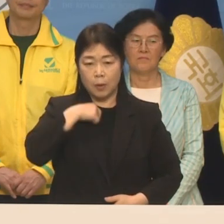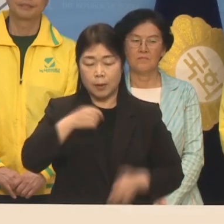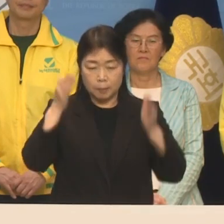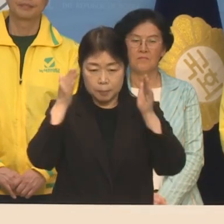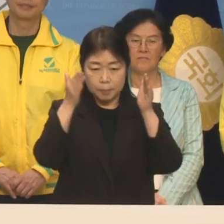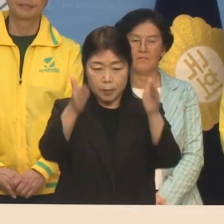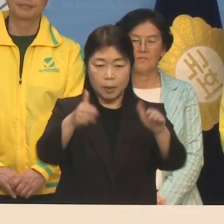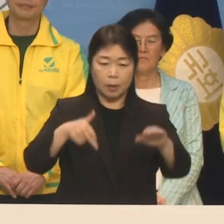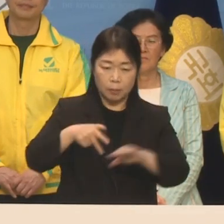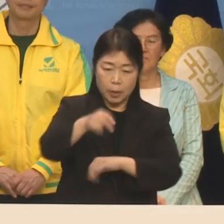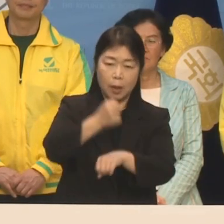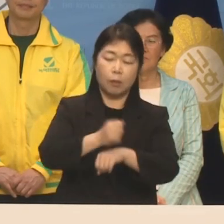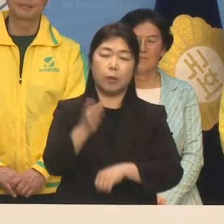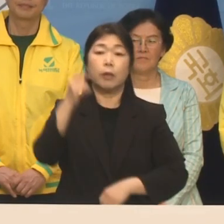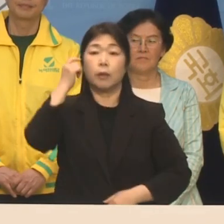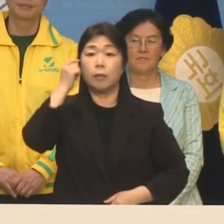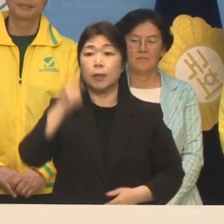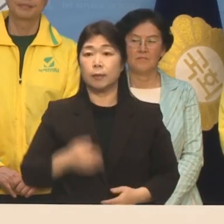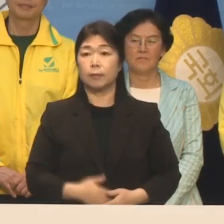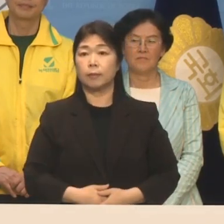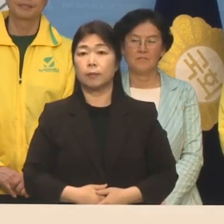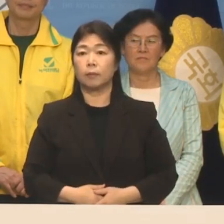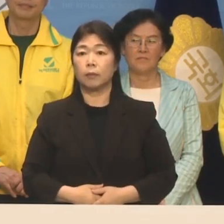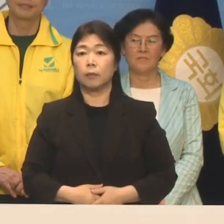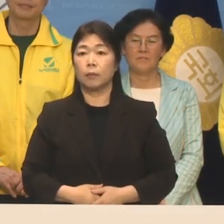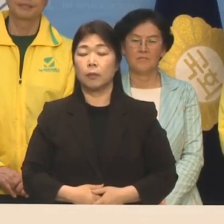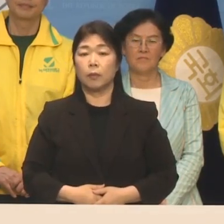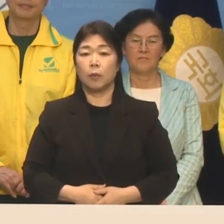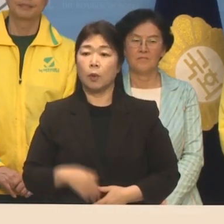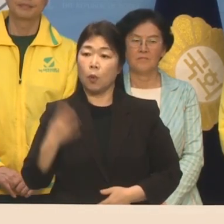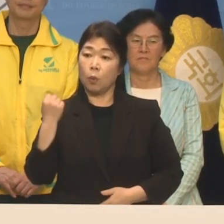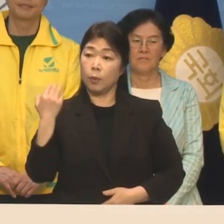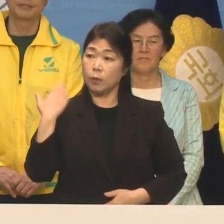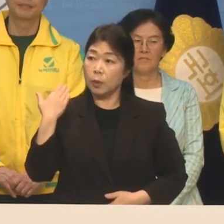가야 된다고 생각을 합니다. 며칠 전에